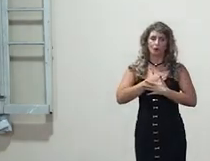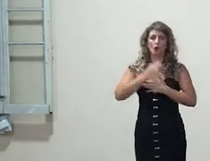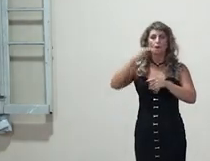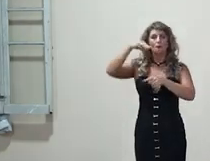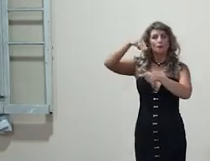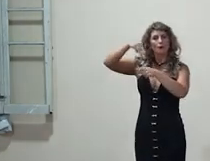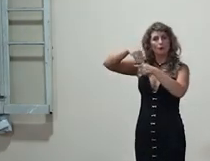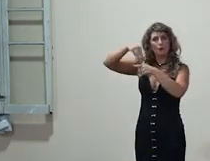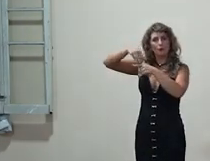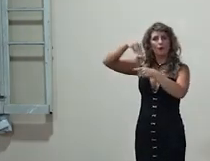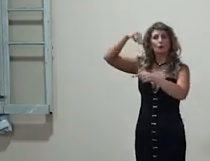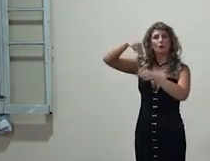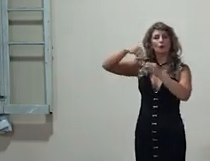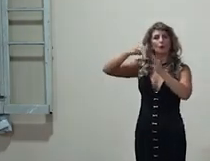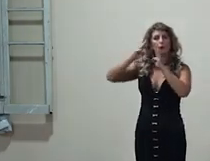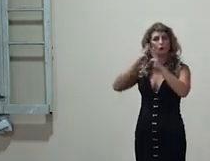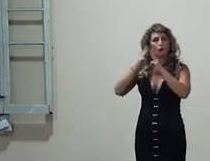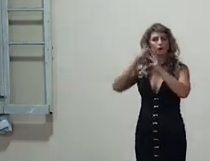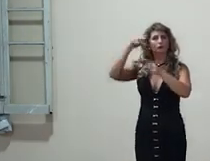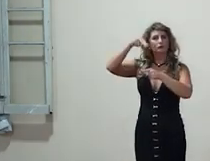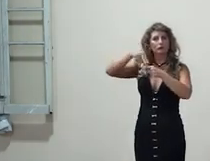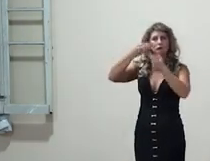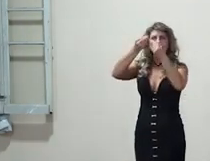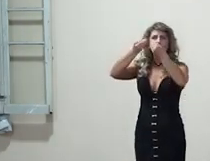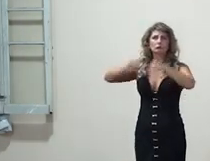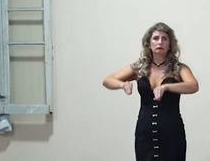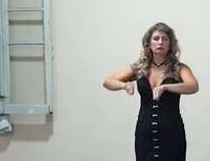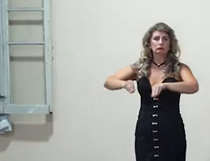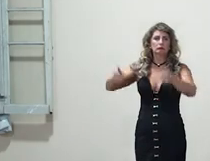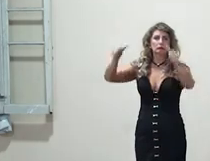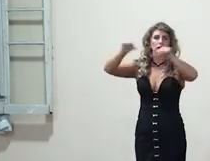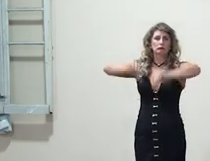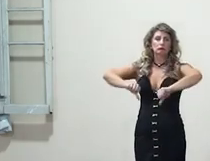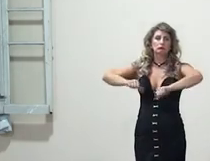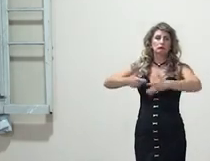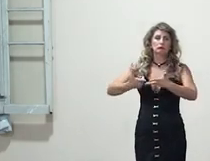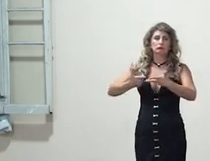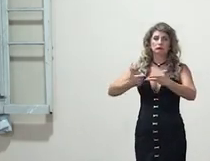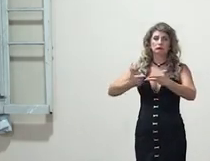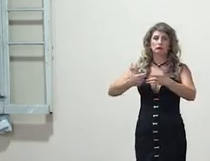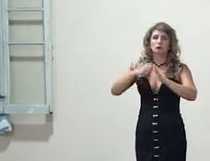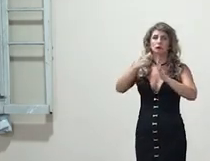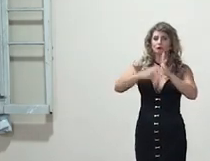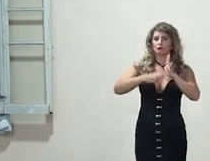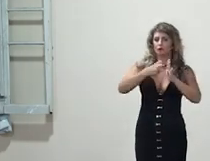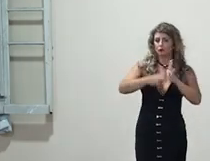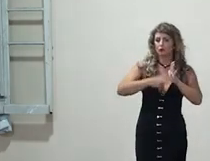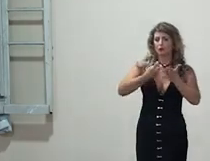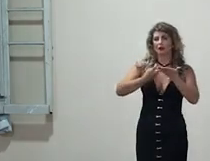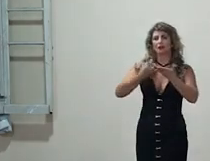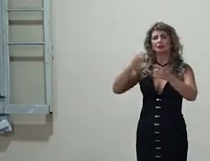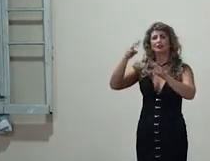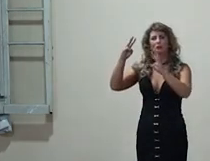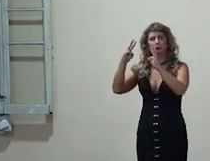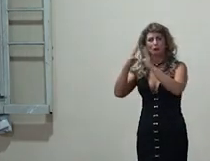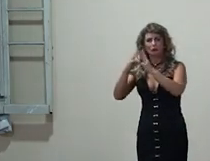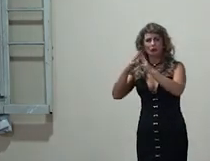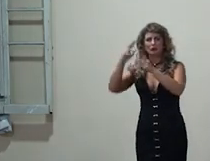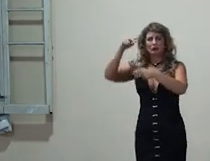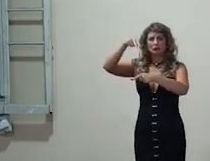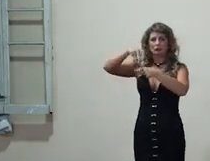Morretes Antonina, fracasso absoluto. Maria Fumaça, Morretes Antonina,